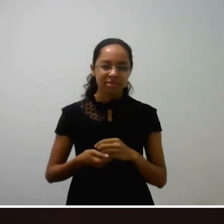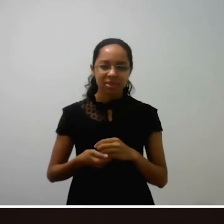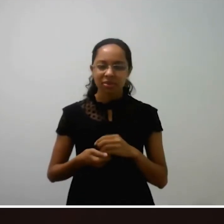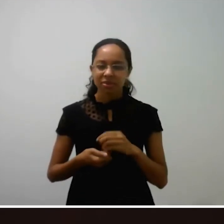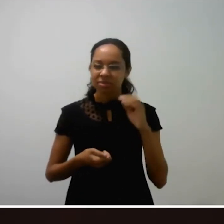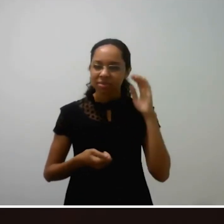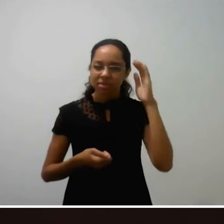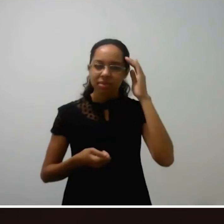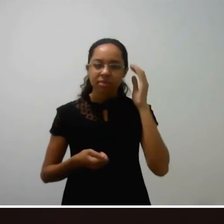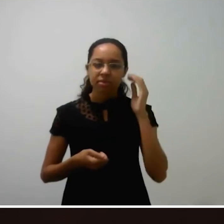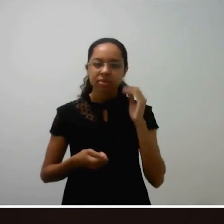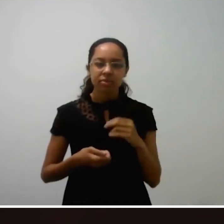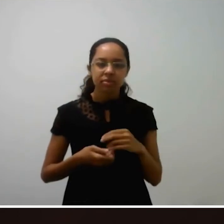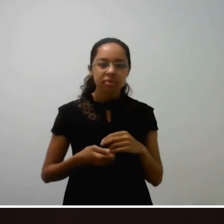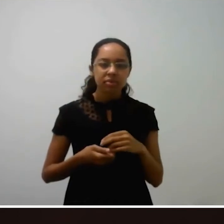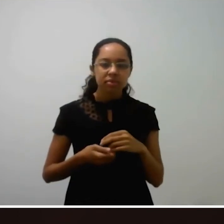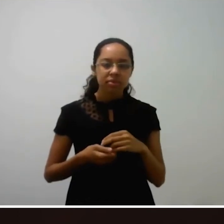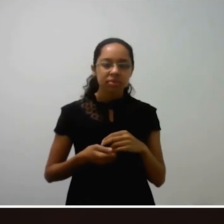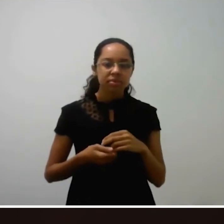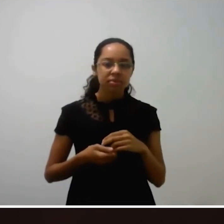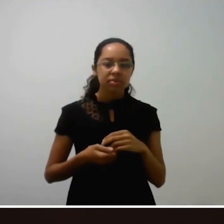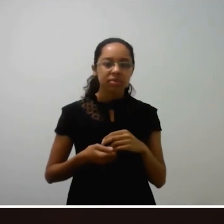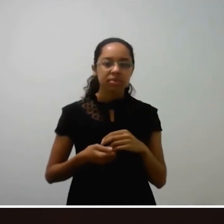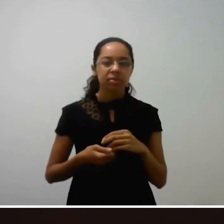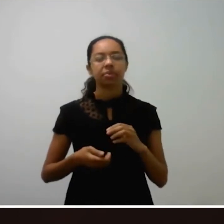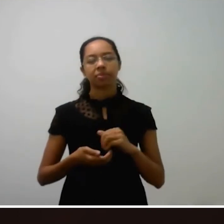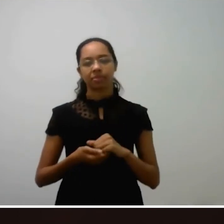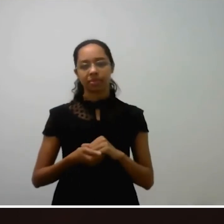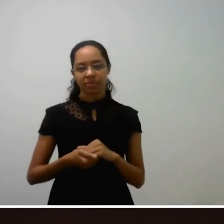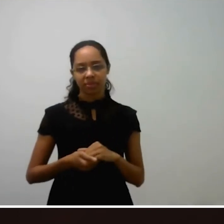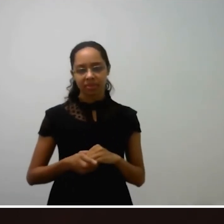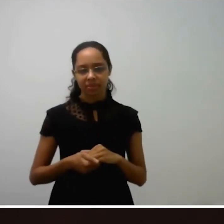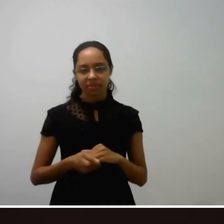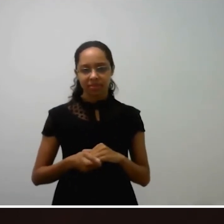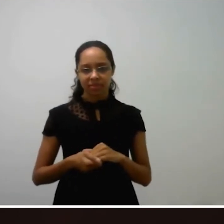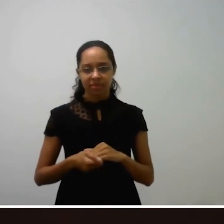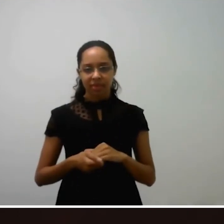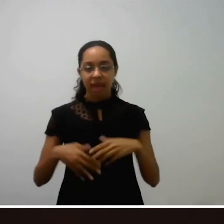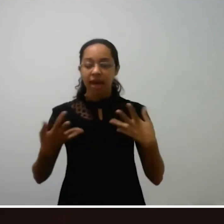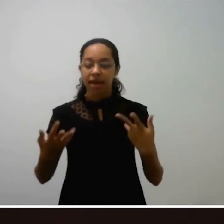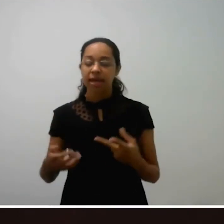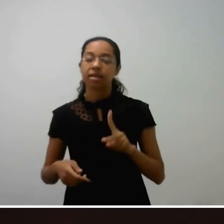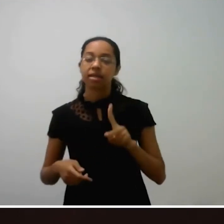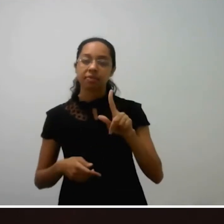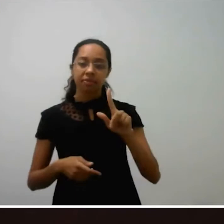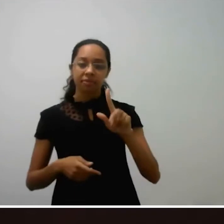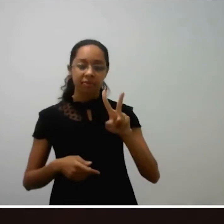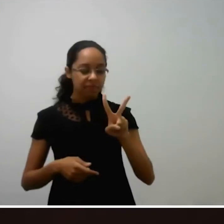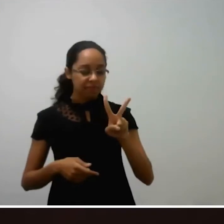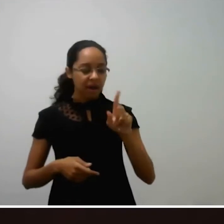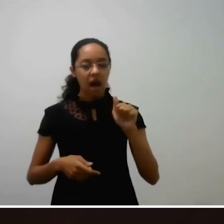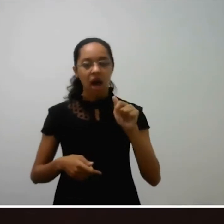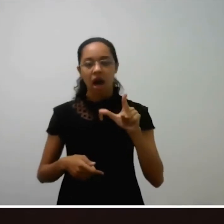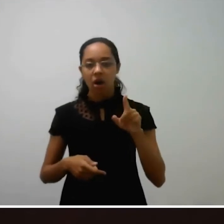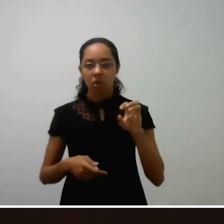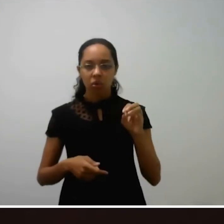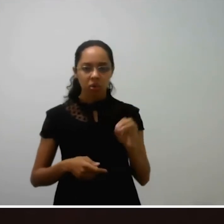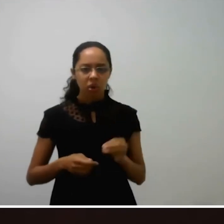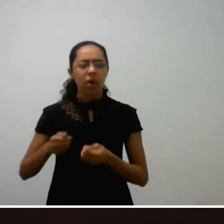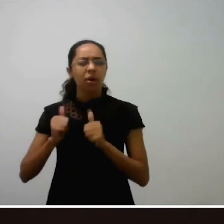sua abnegada atividade na luta pela verdade e contra os erros romanos.